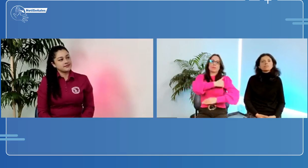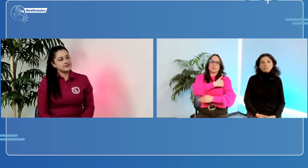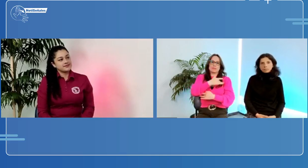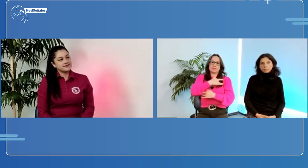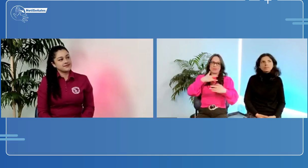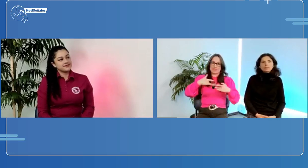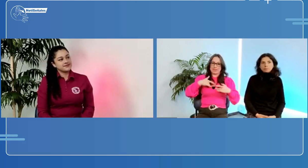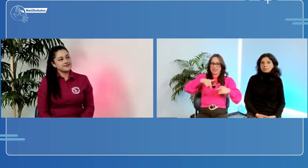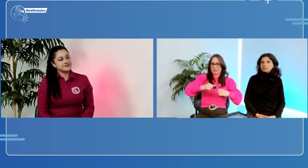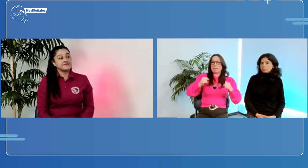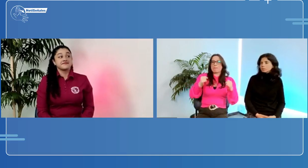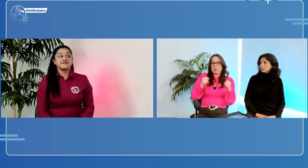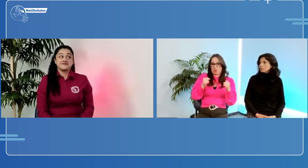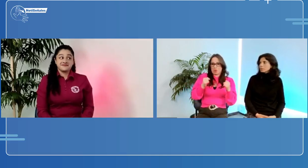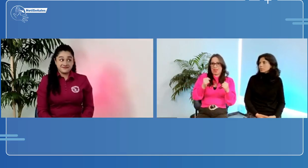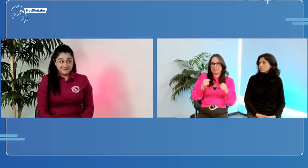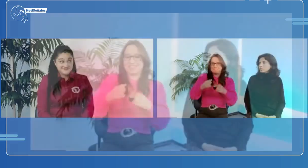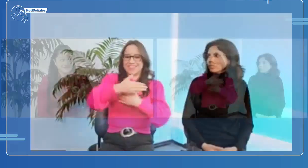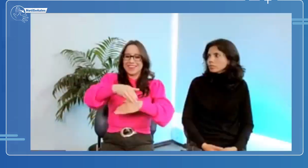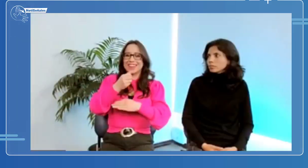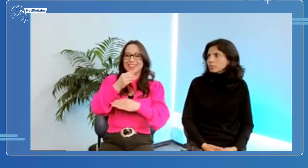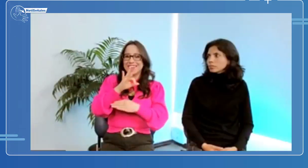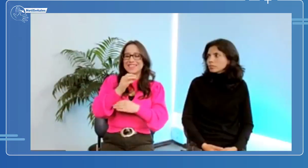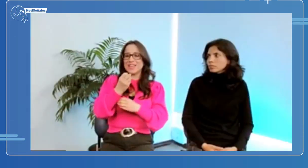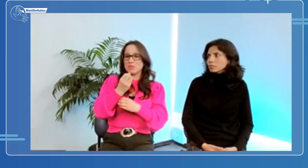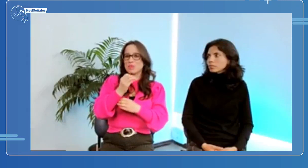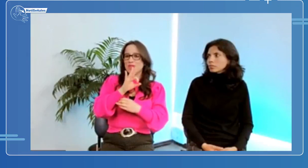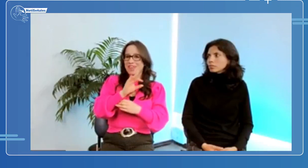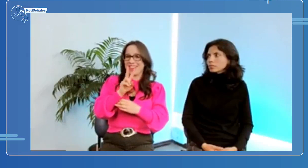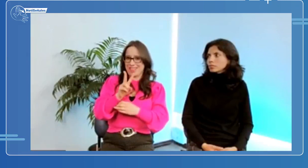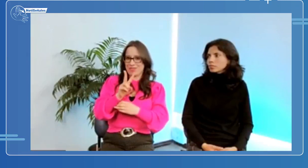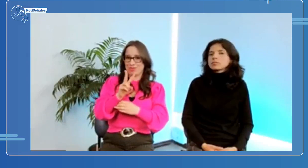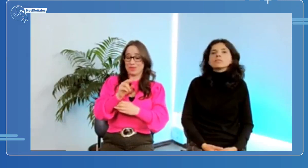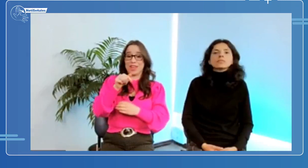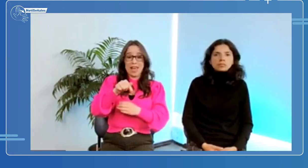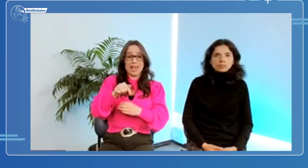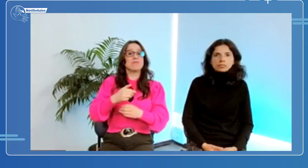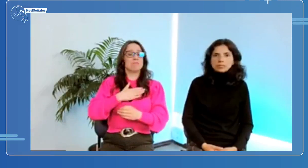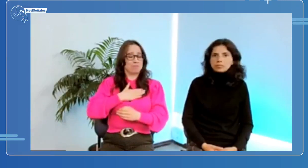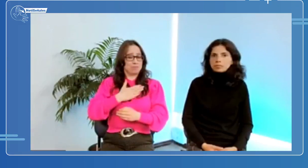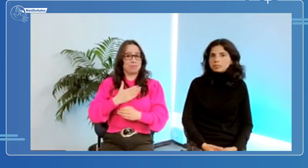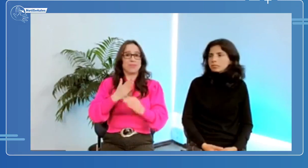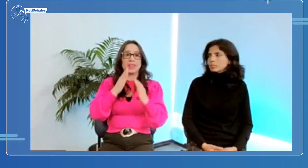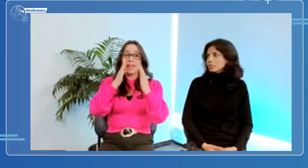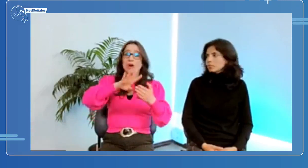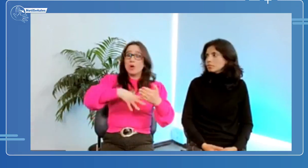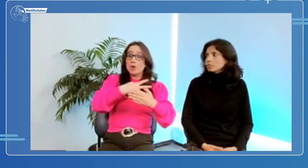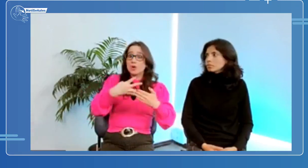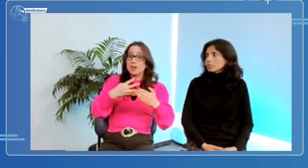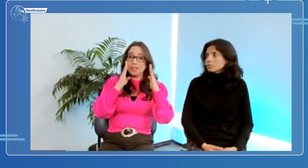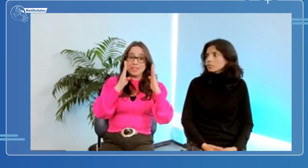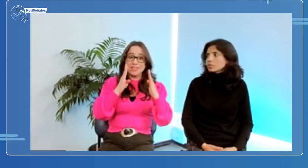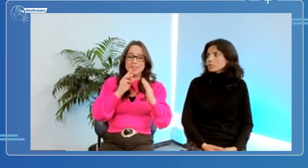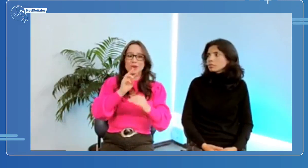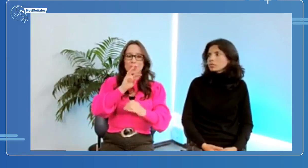punto de atención presencial aquí en Bogotá. Esta es la carrera.